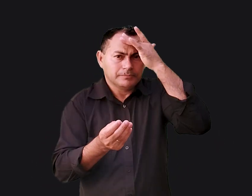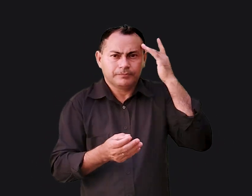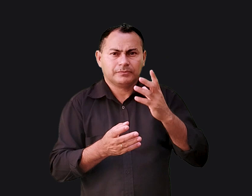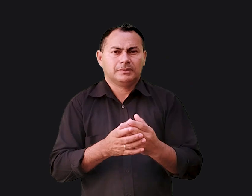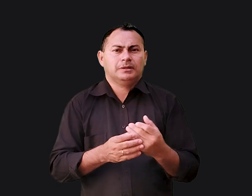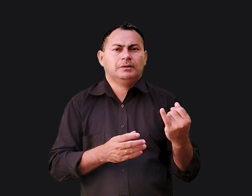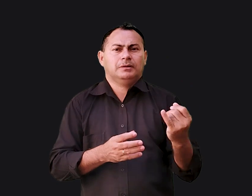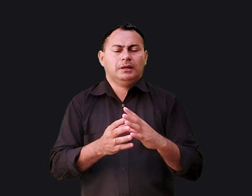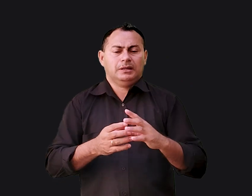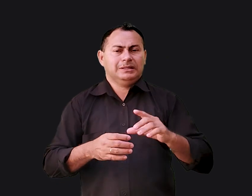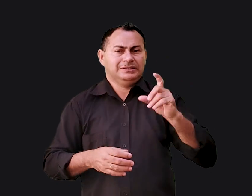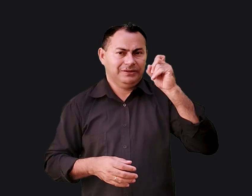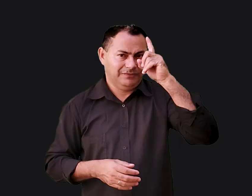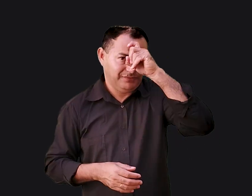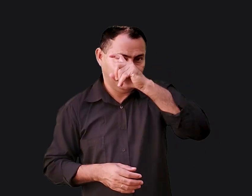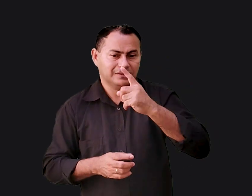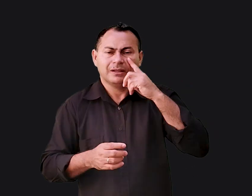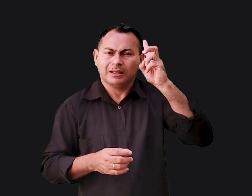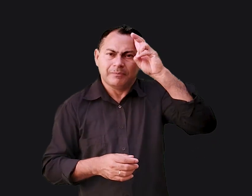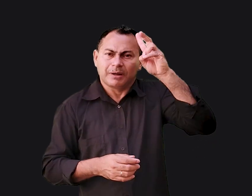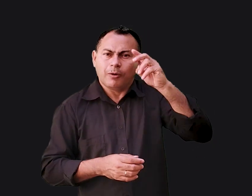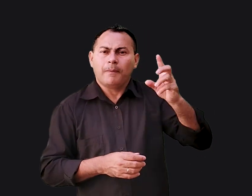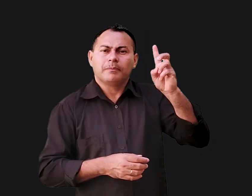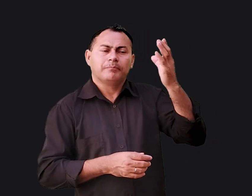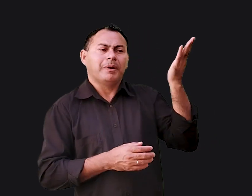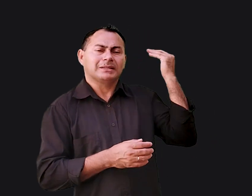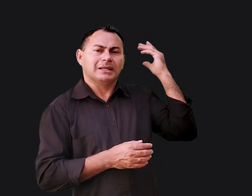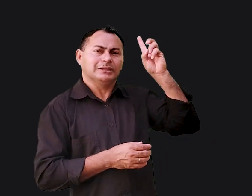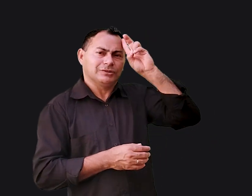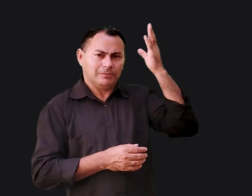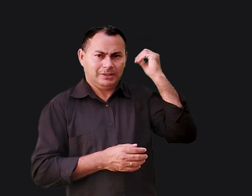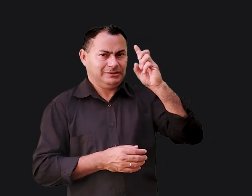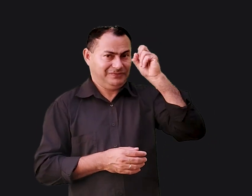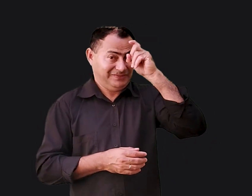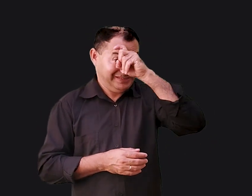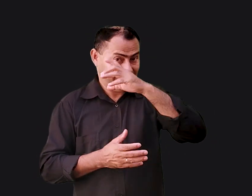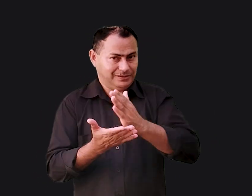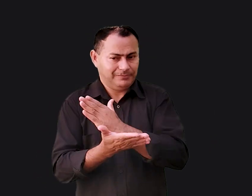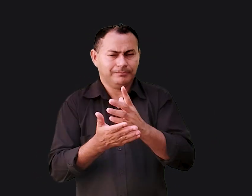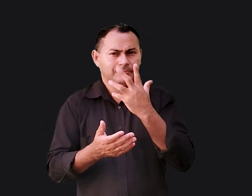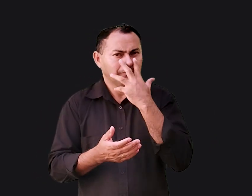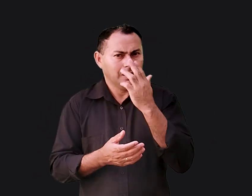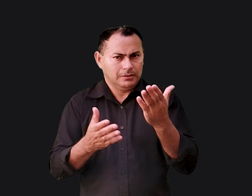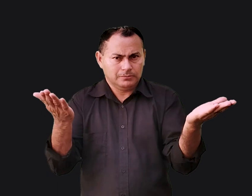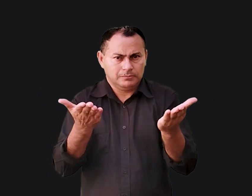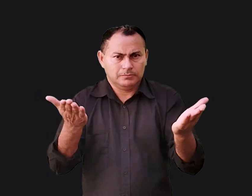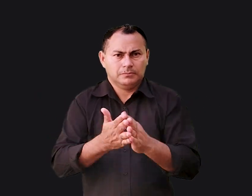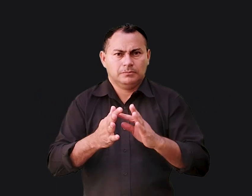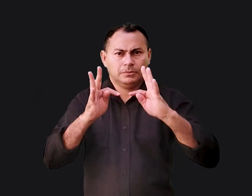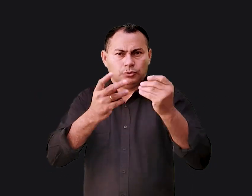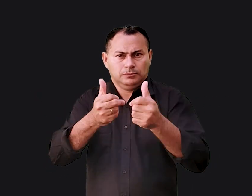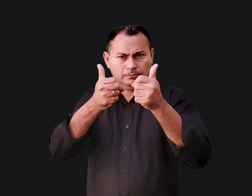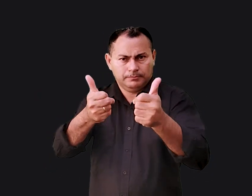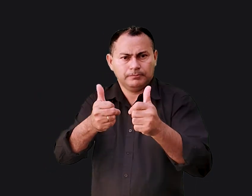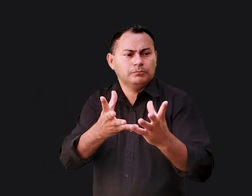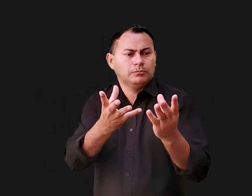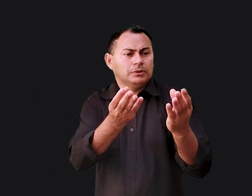pessoas é extremamente doloroso olhar para trás e fazer comparações. Mesmo que pareça que hoje está tudo bem, para